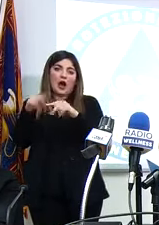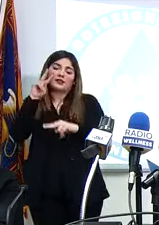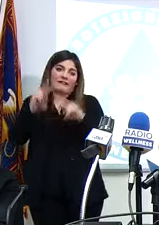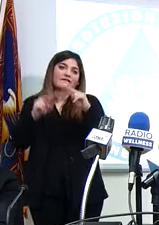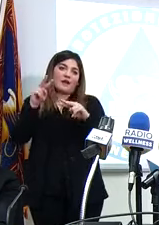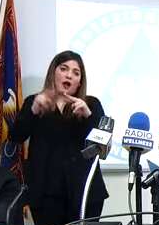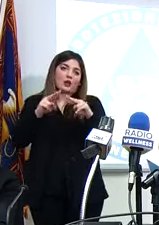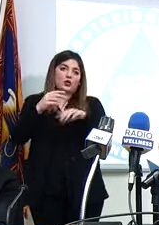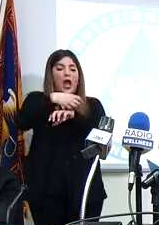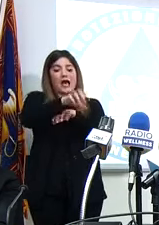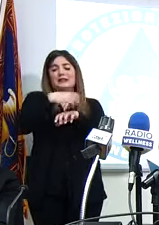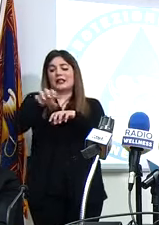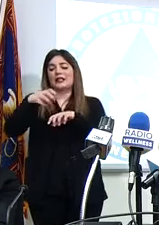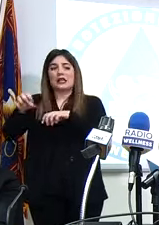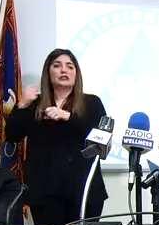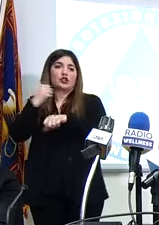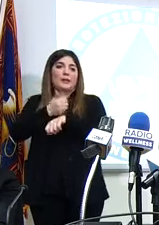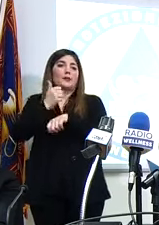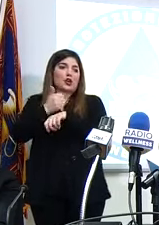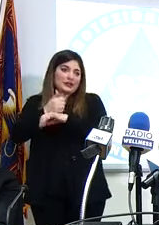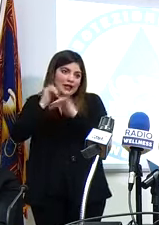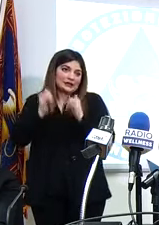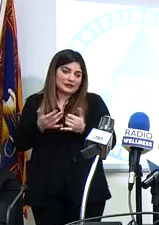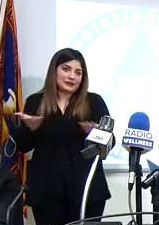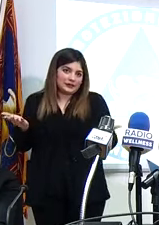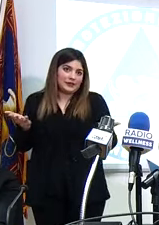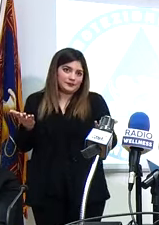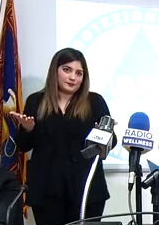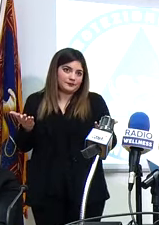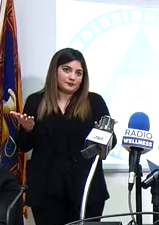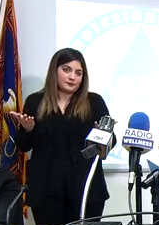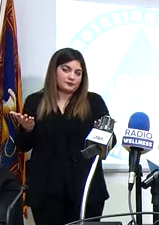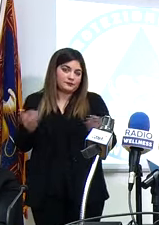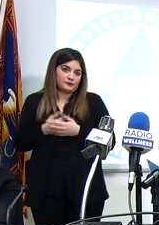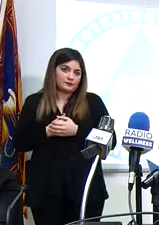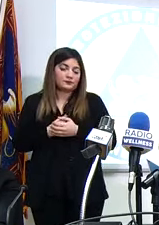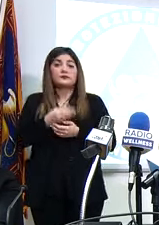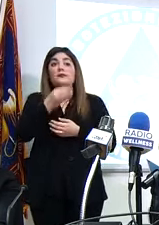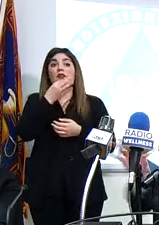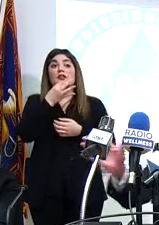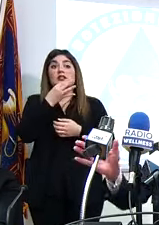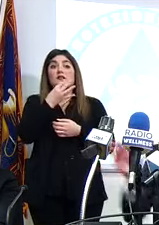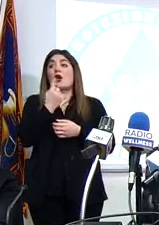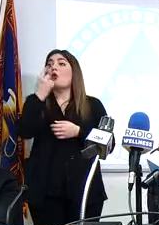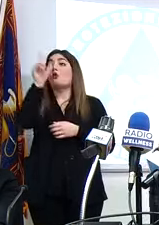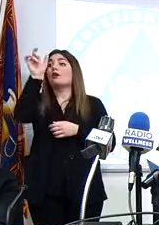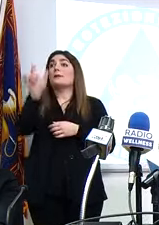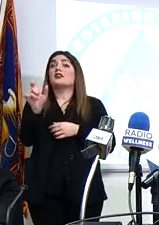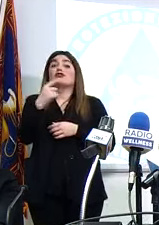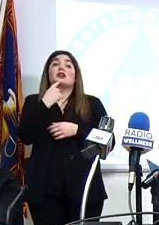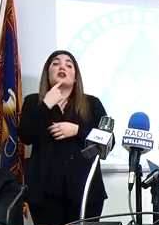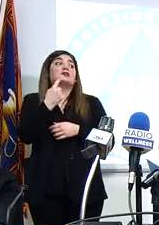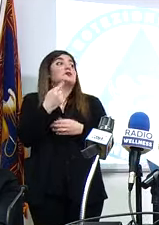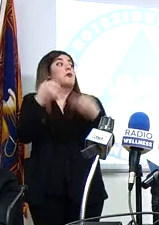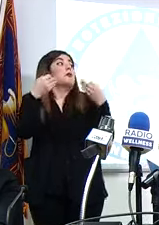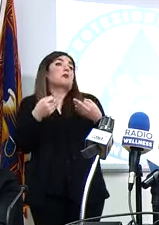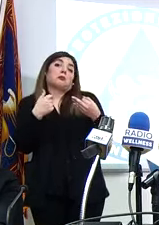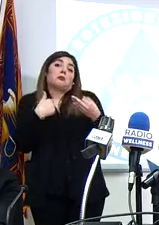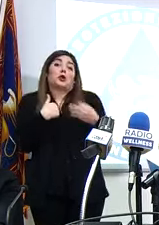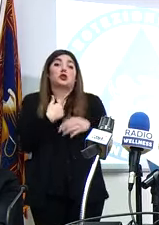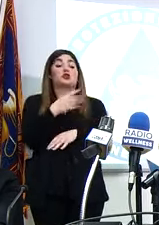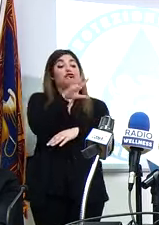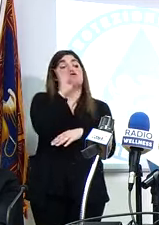l'assegnazione delle priorità. Ecco, questo quindi non è che il soggetto può dire io mi scelgo questo, mi scelgo quell'altro. Anch'io avrei